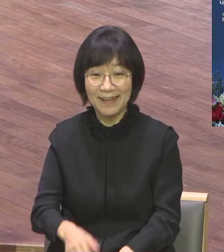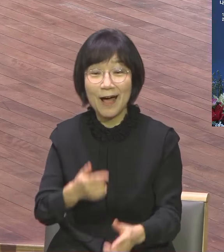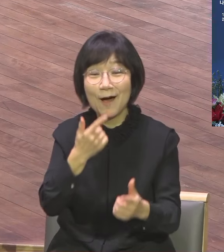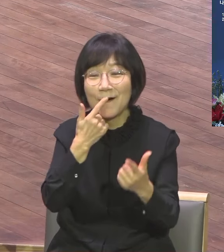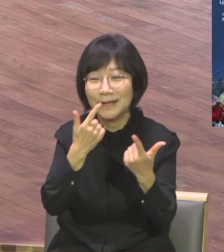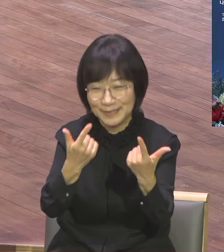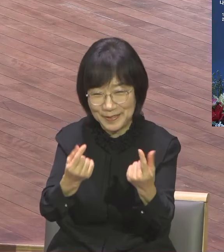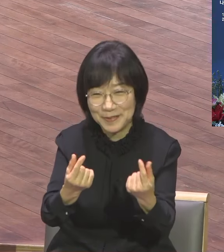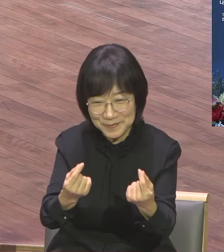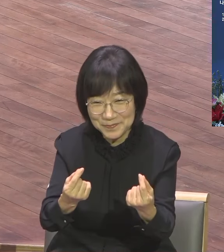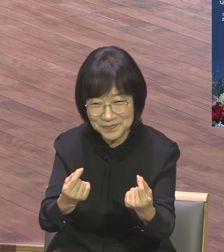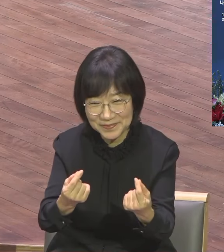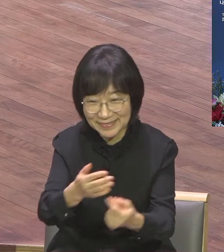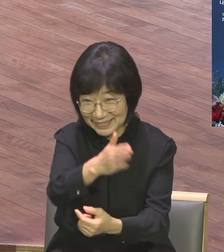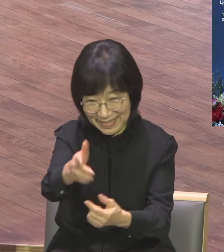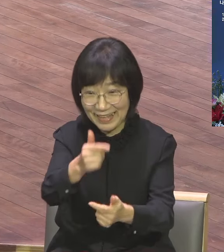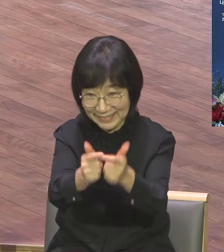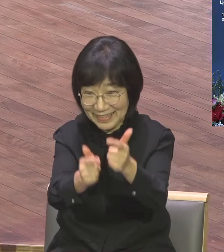그런데